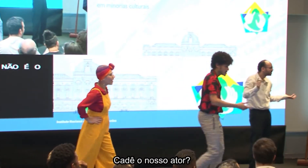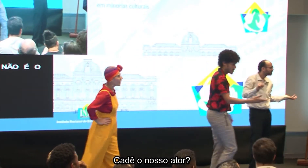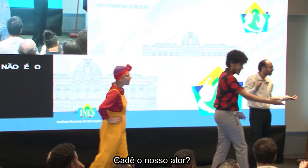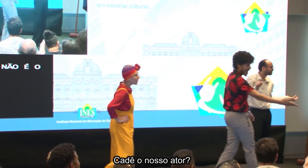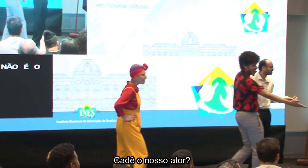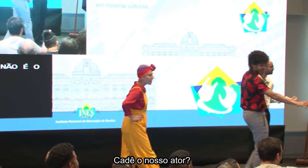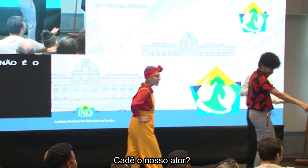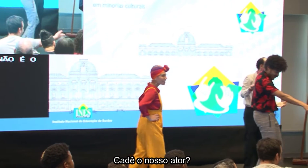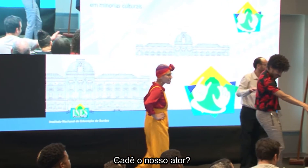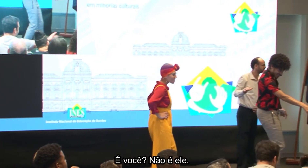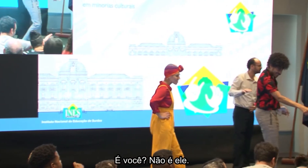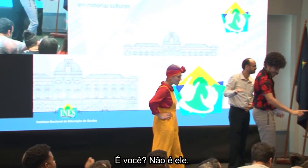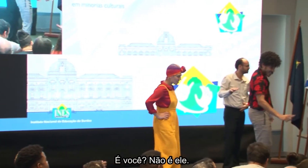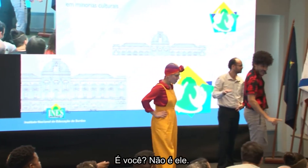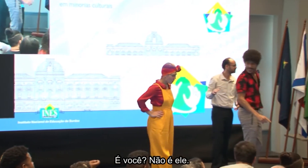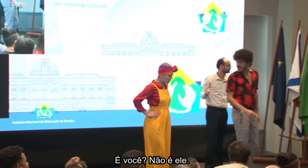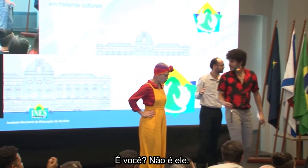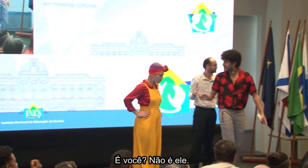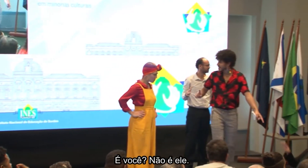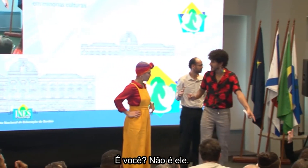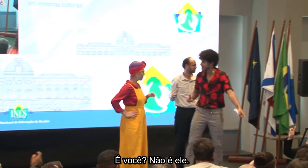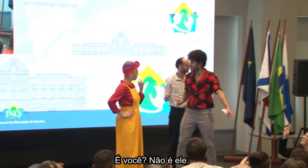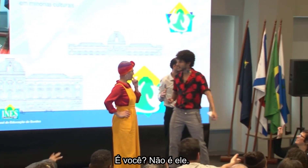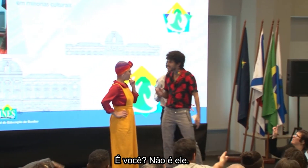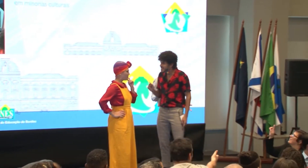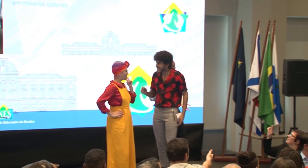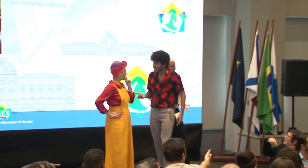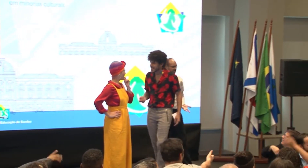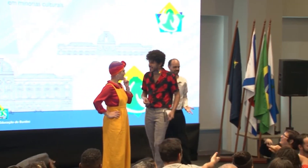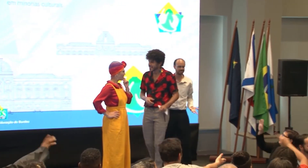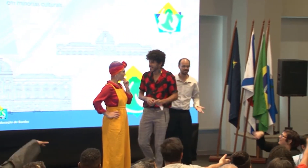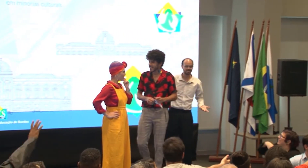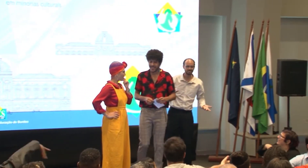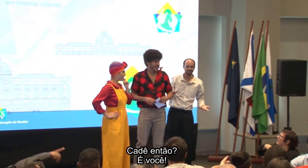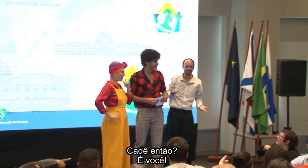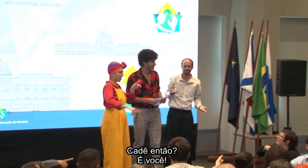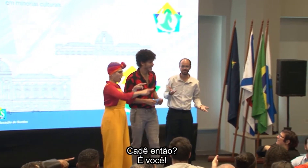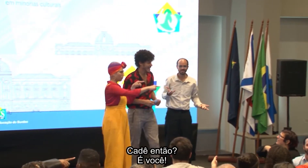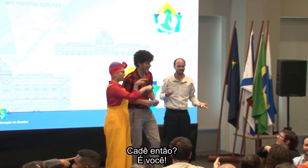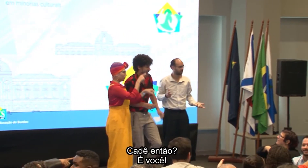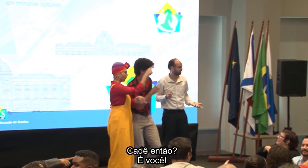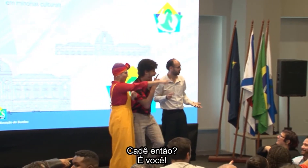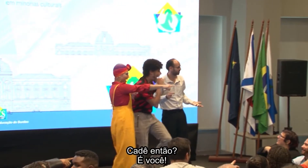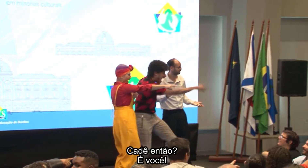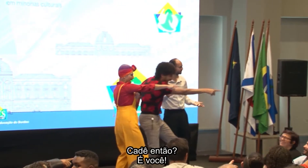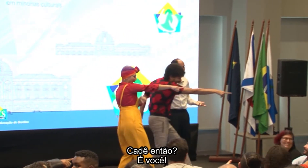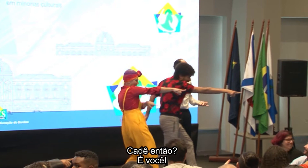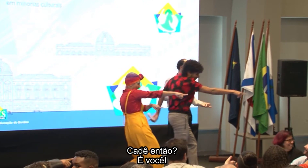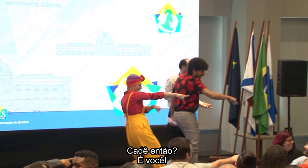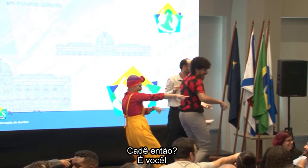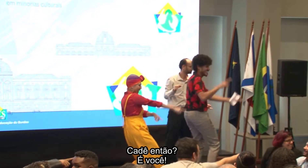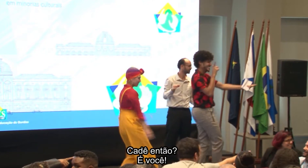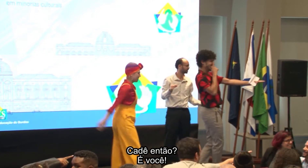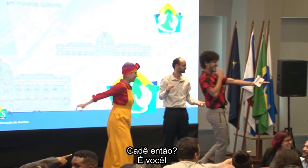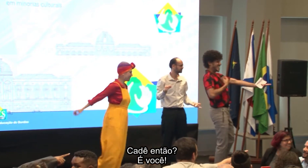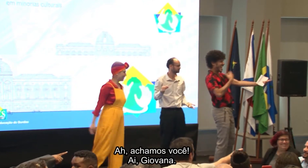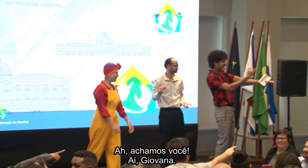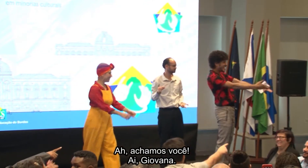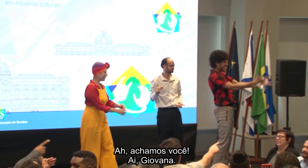ator? É você? Não é você, não é ele. Cadê então? É Ah, você! achamos